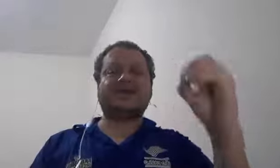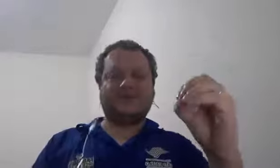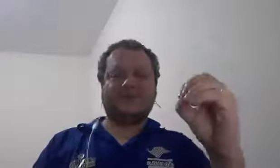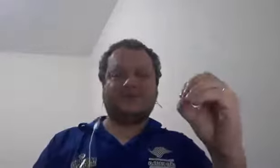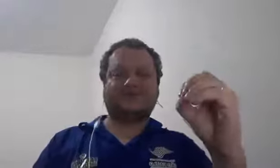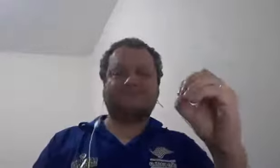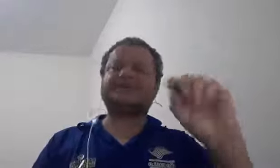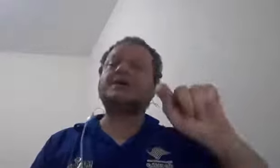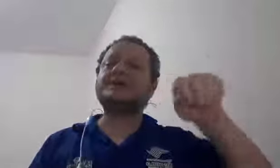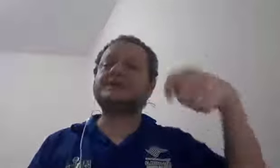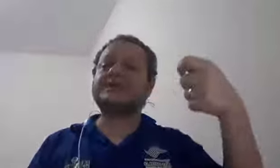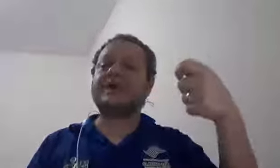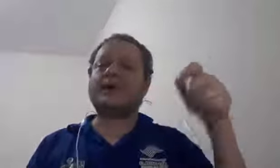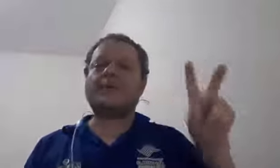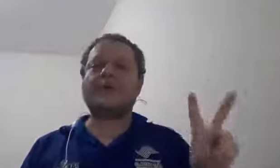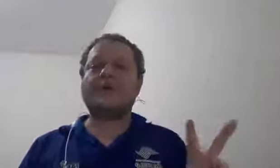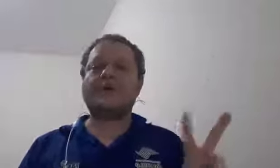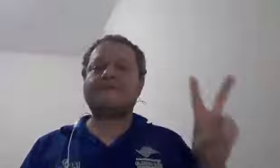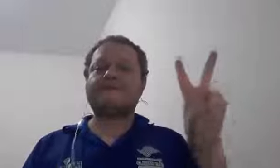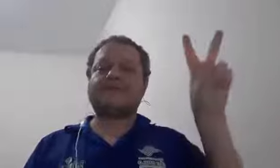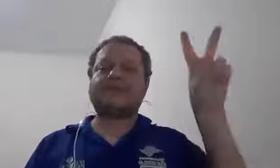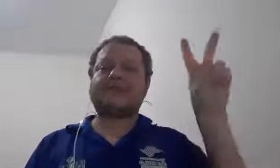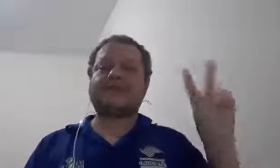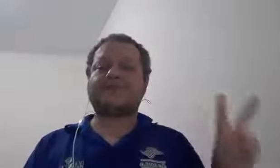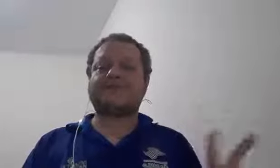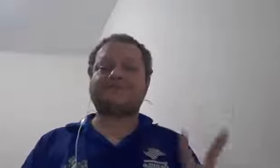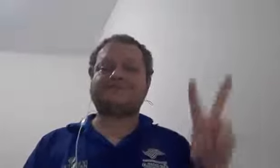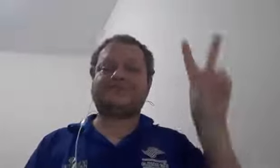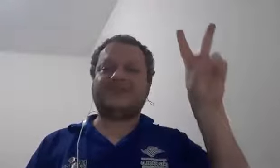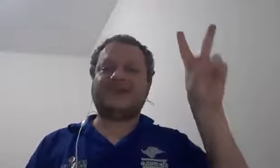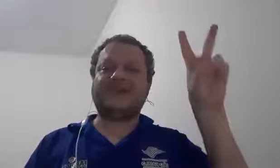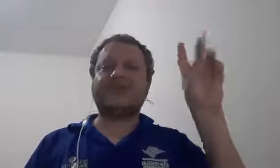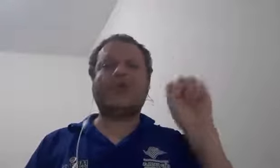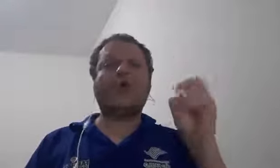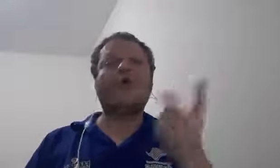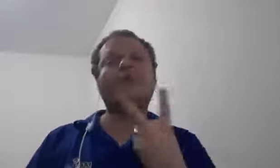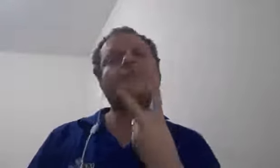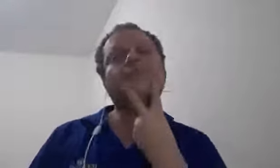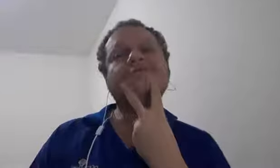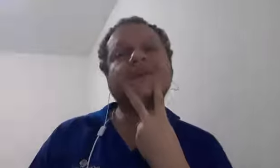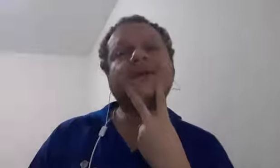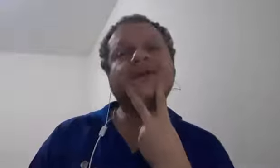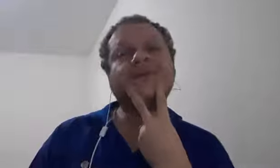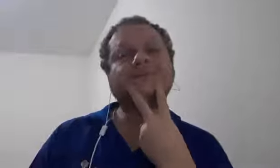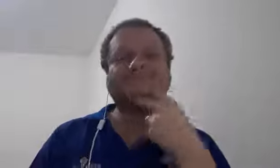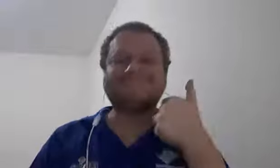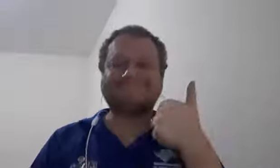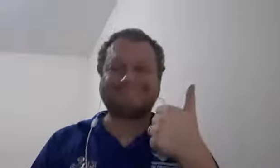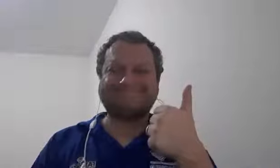Vergueiro. Sinal, Vergueiro. Vergueiro ou Vergueiro.